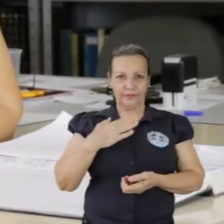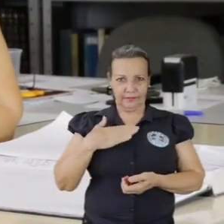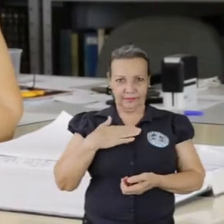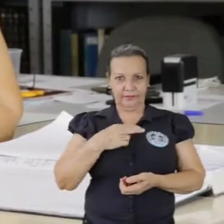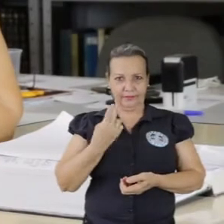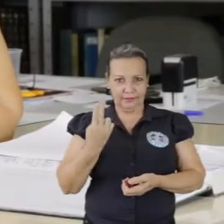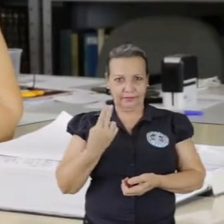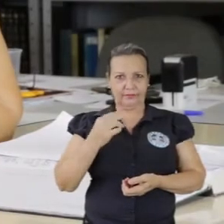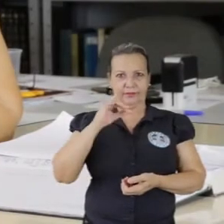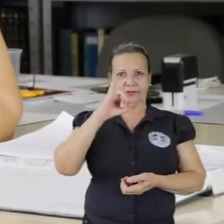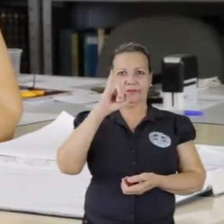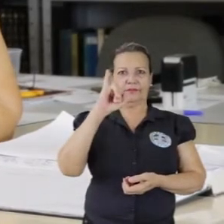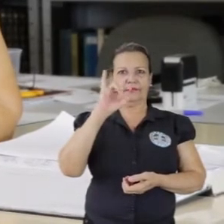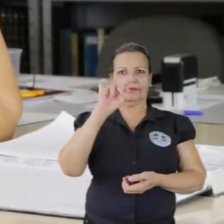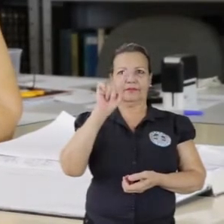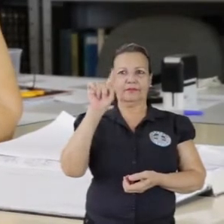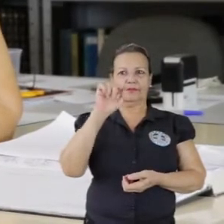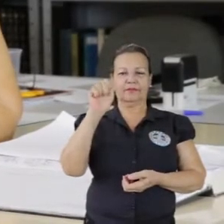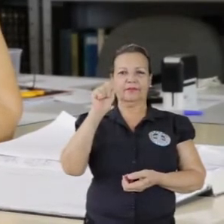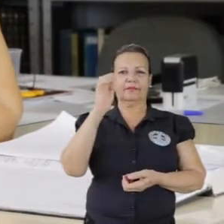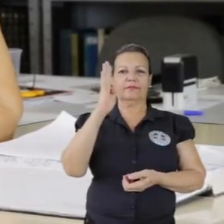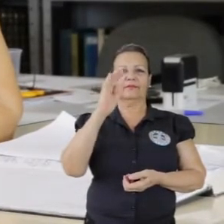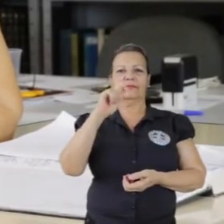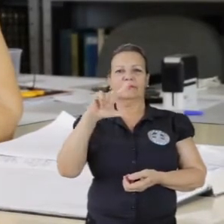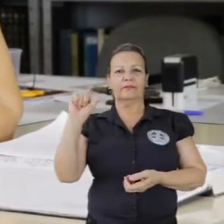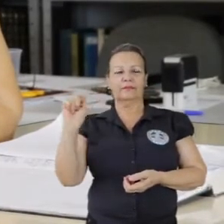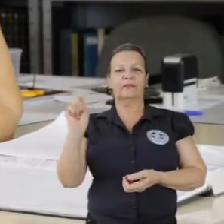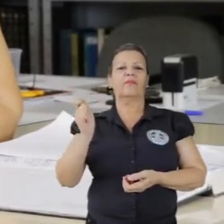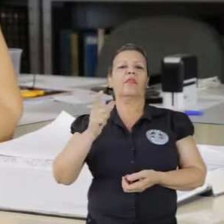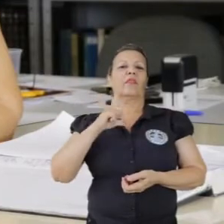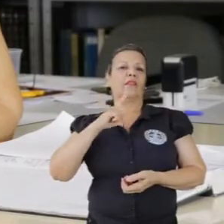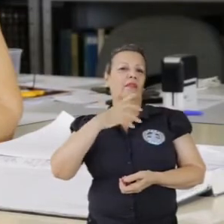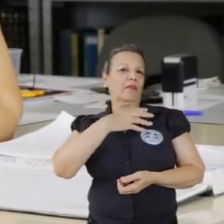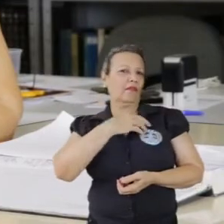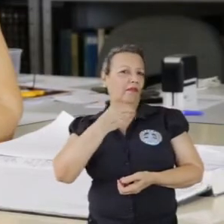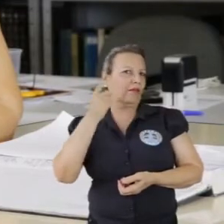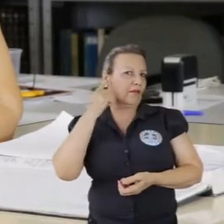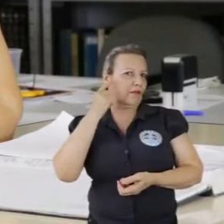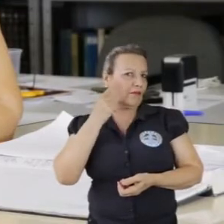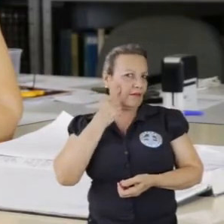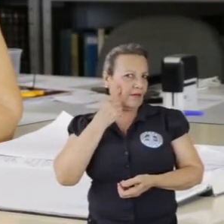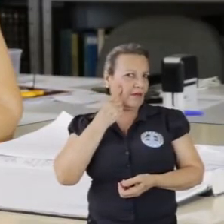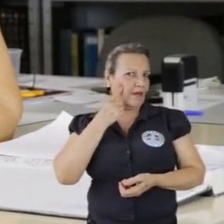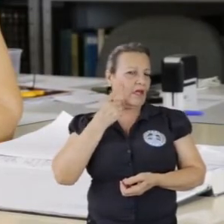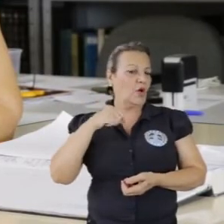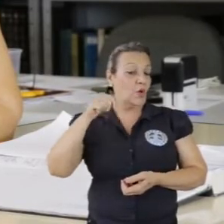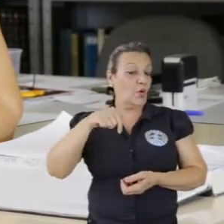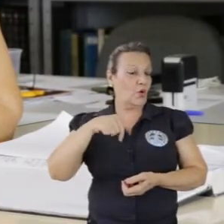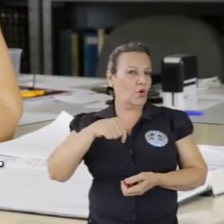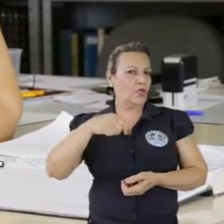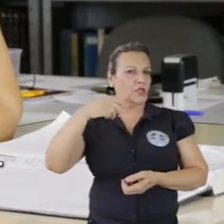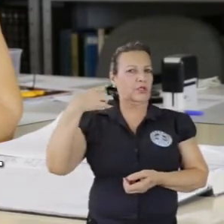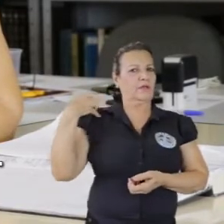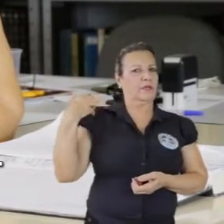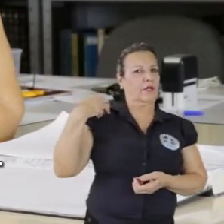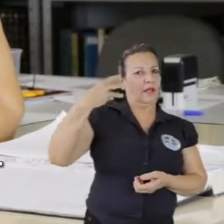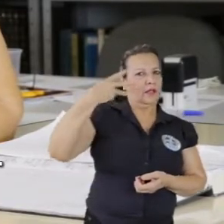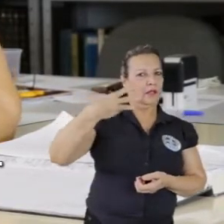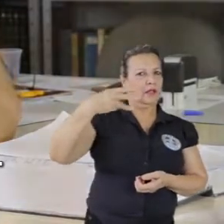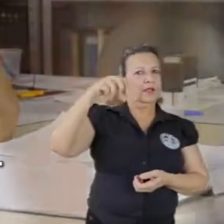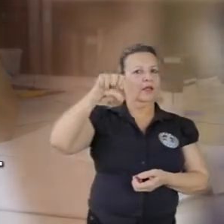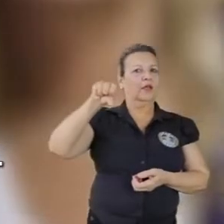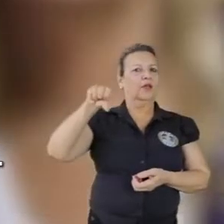Meu nome é Isabel, sou mãe de um filho surdo. Ele hoje está